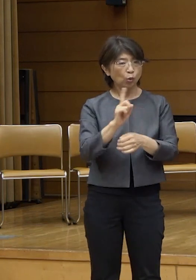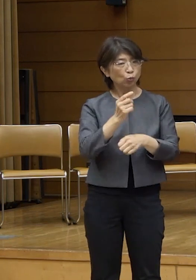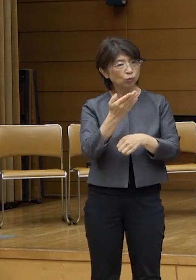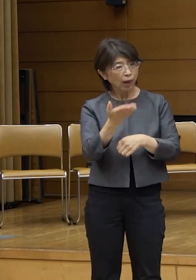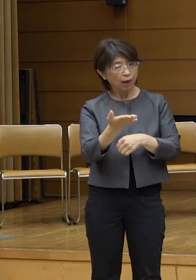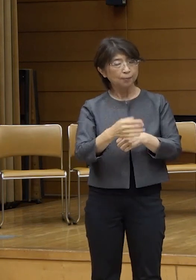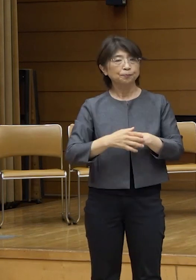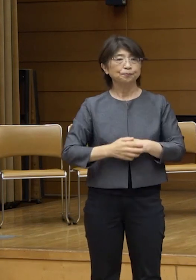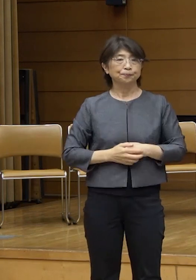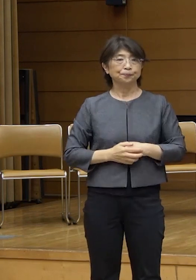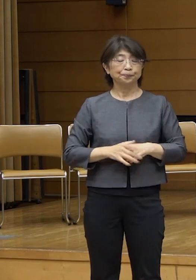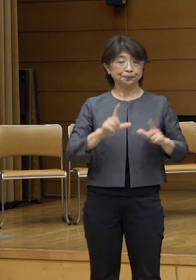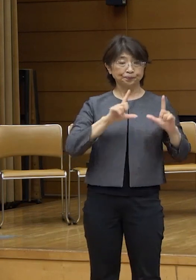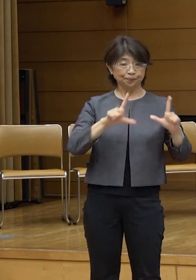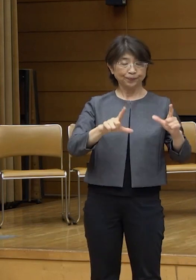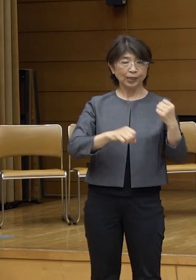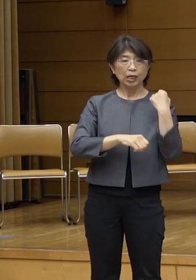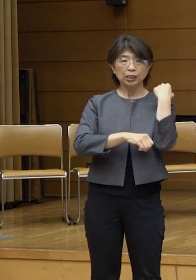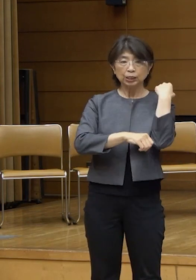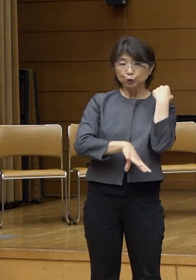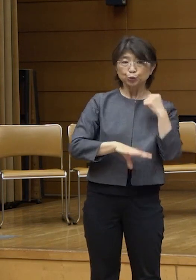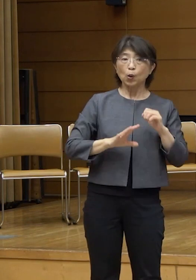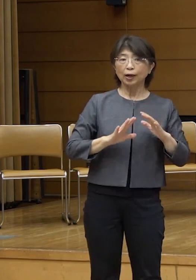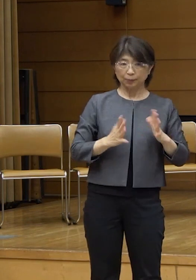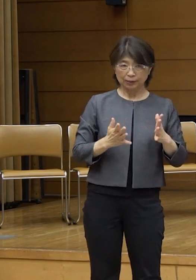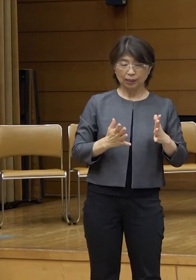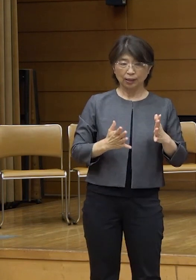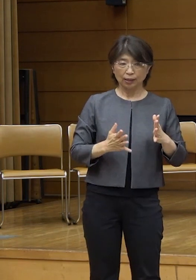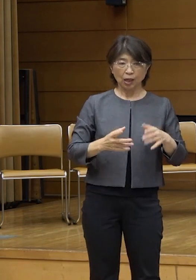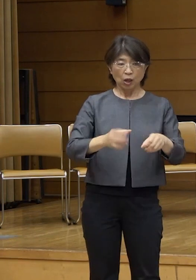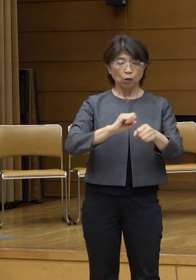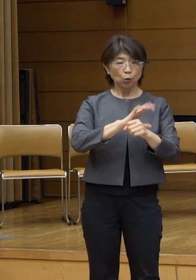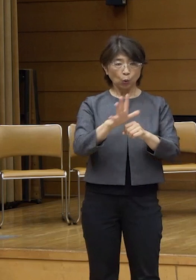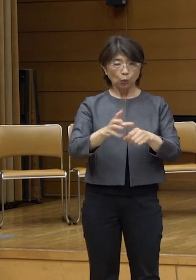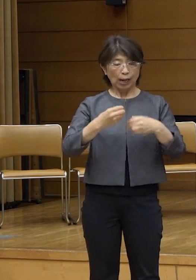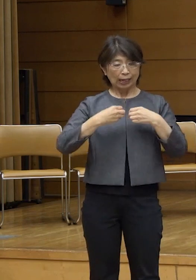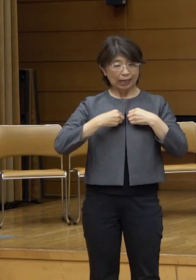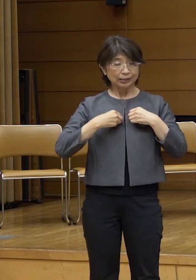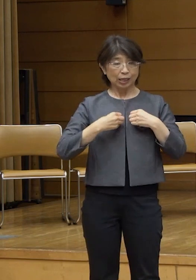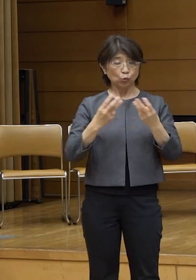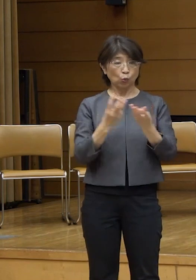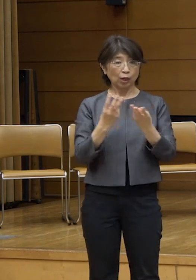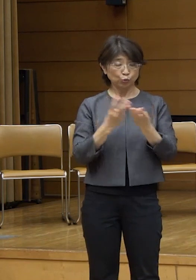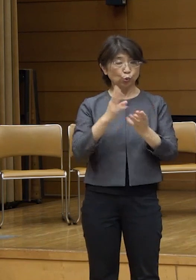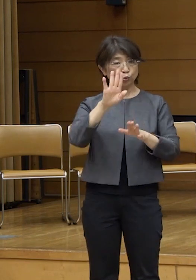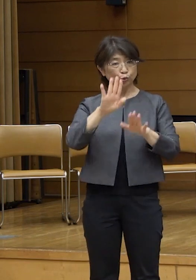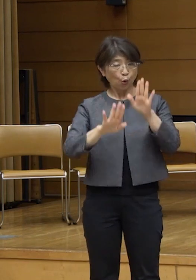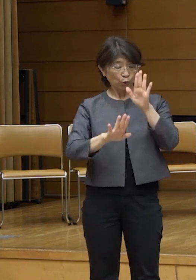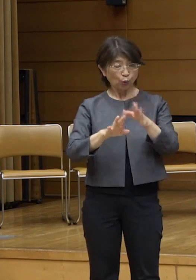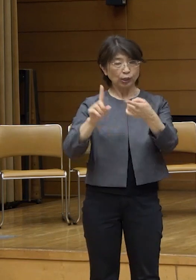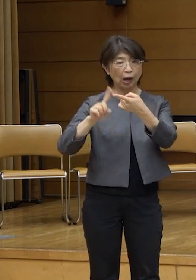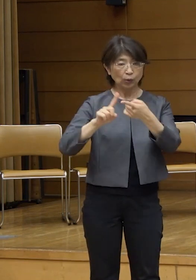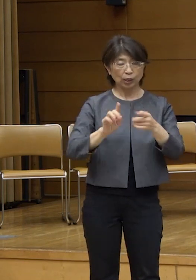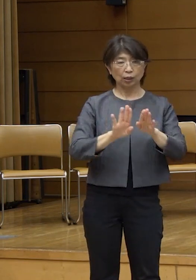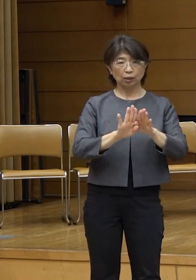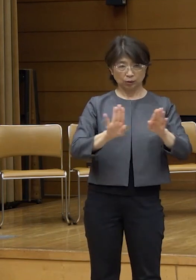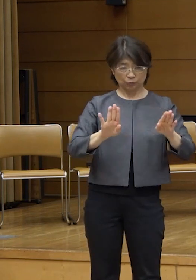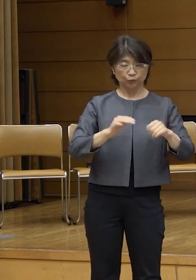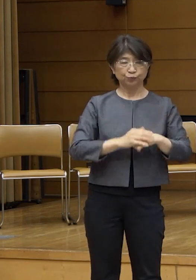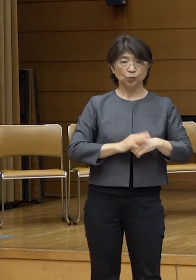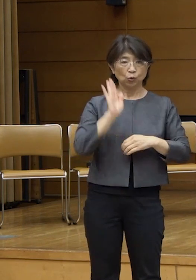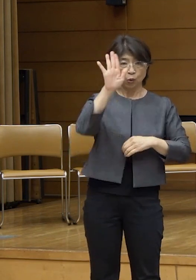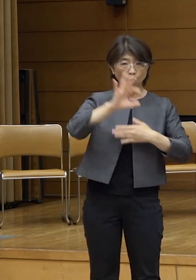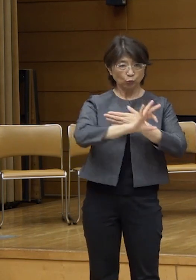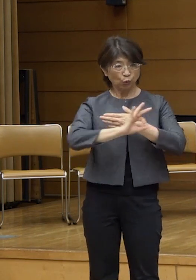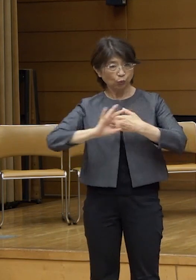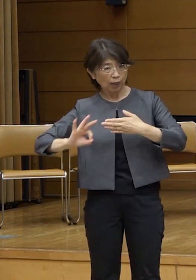的な基準は持ち合わせておりませんけれども、感染状況に応じて必要となるとき、それからおそらくこれからの都道府県の今